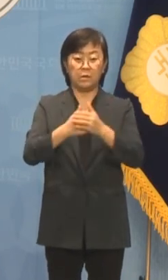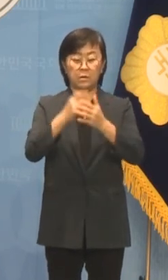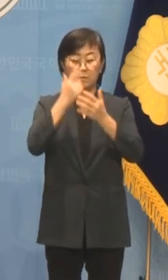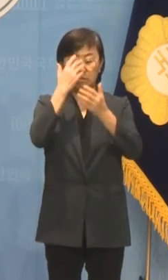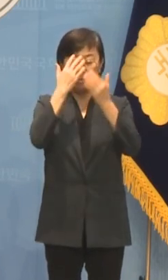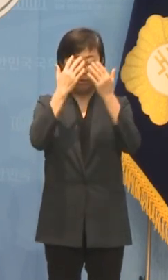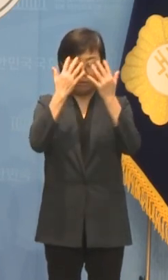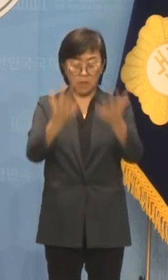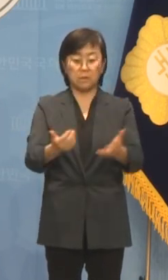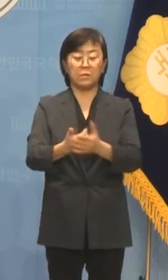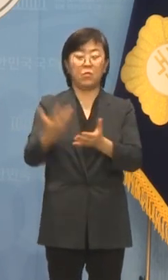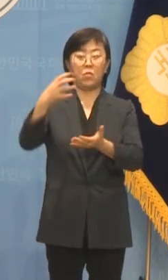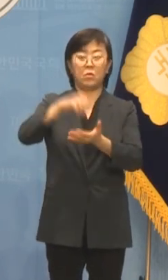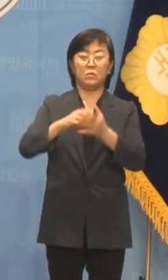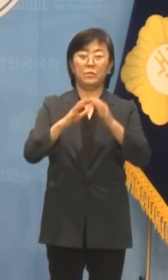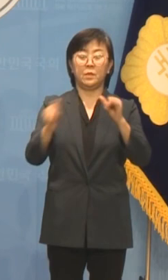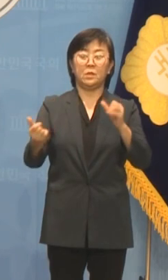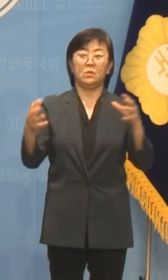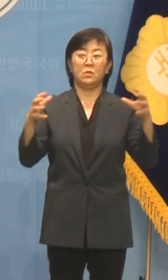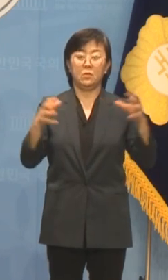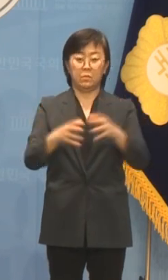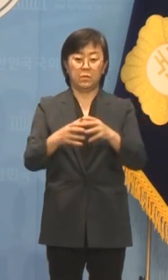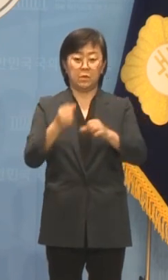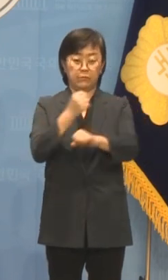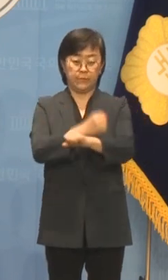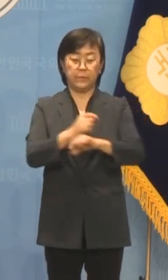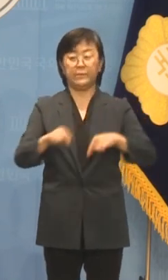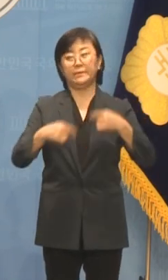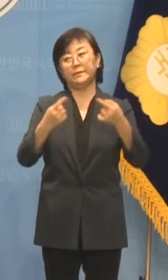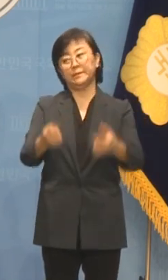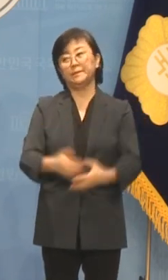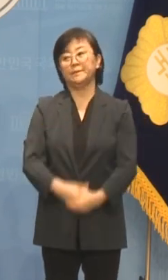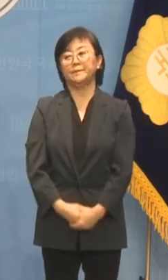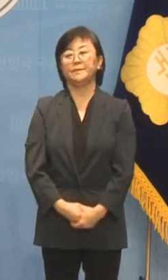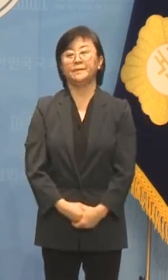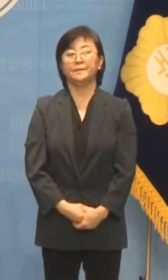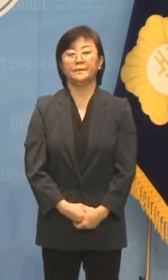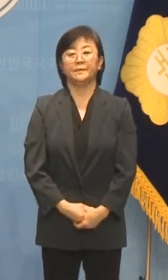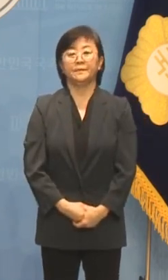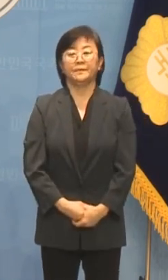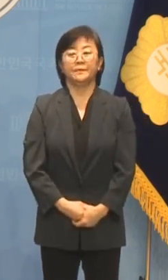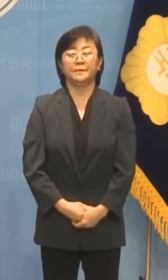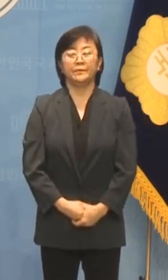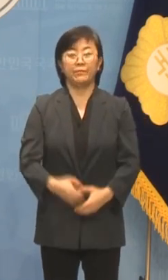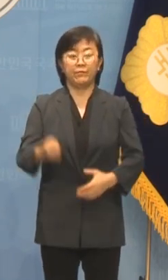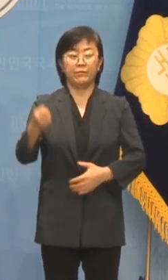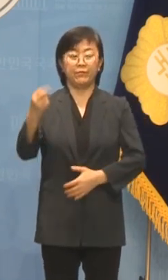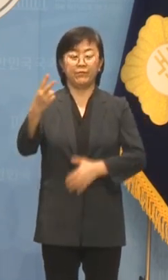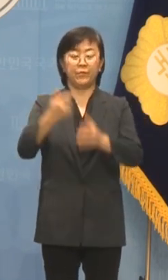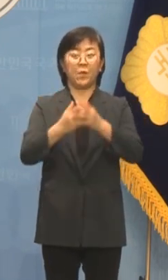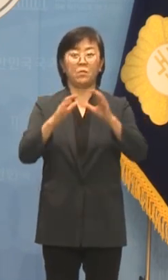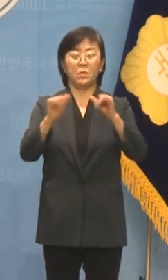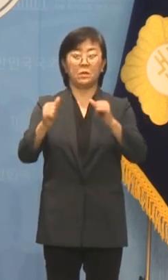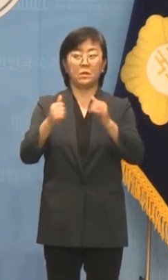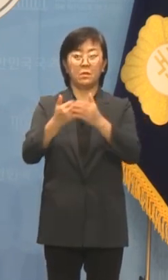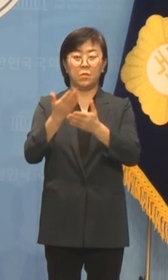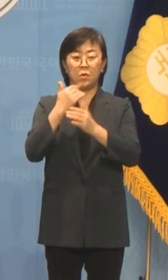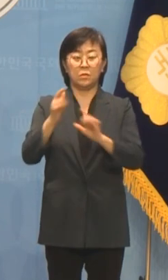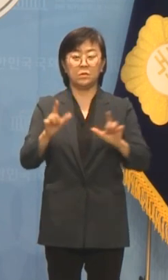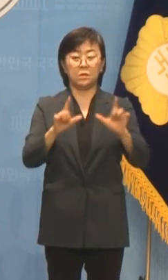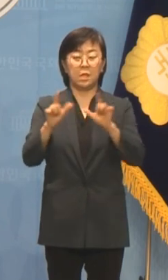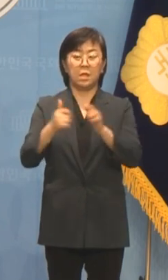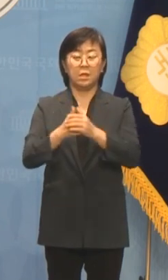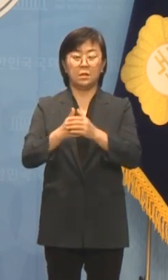대상에 포함하여 국민 통합에 기여하고자 노력하였습니다. 아울러 국민의 생계